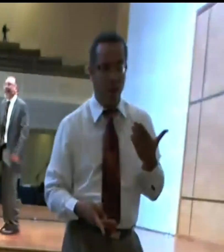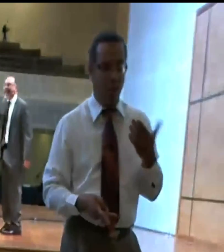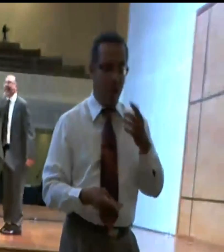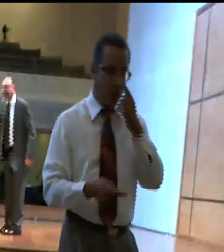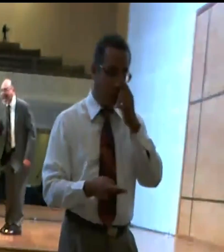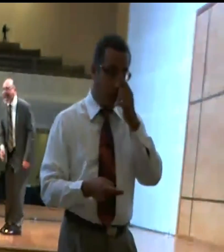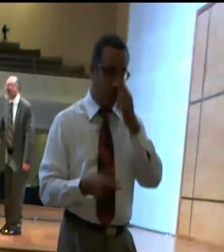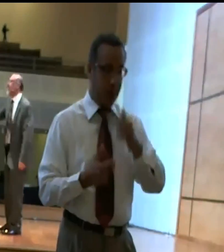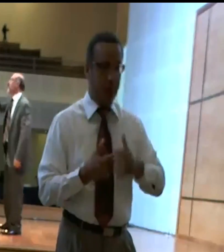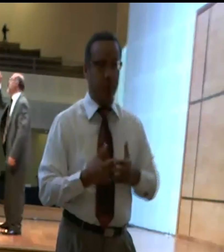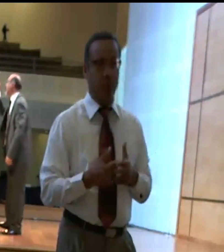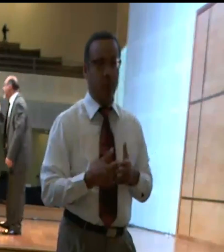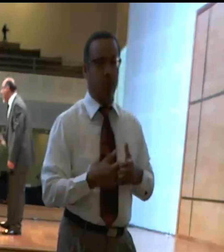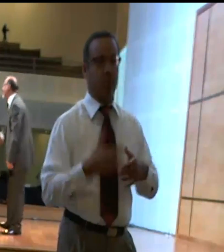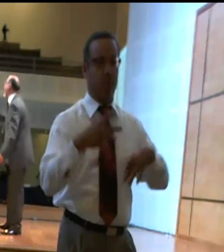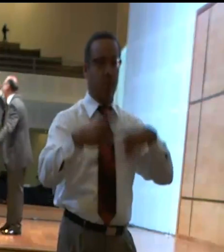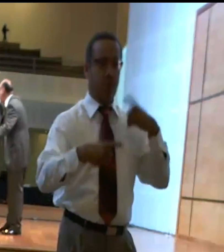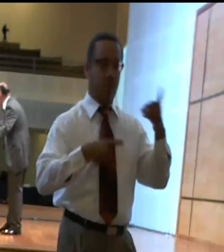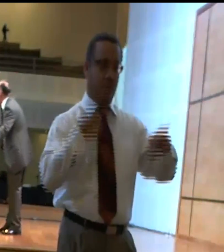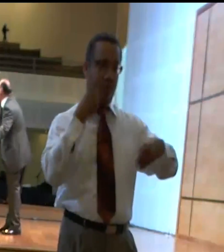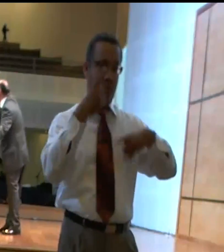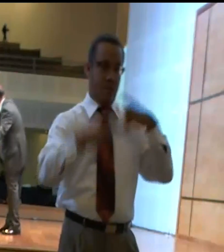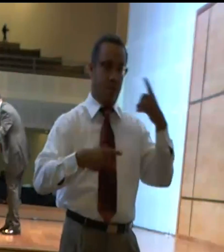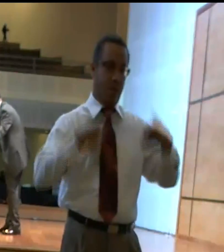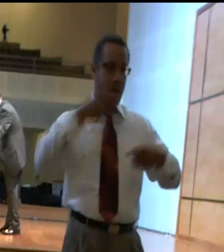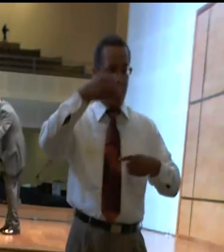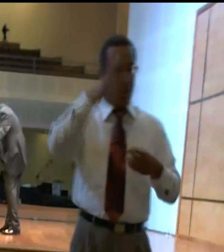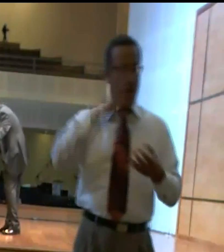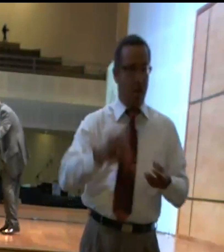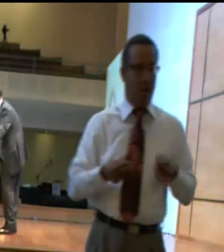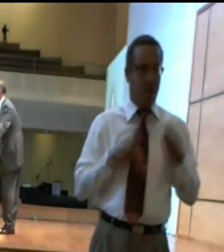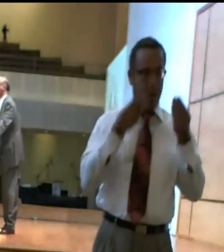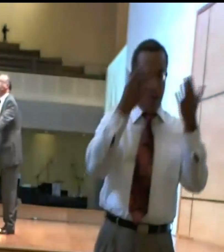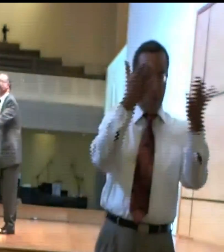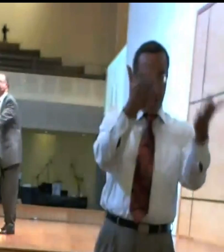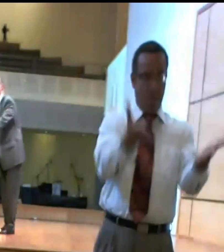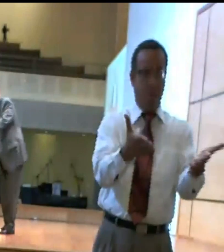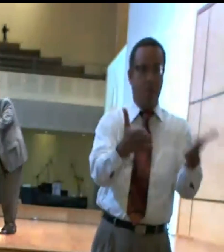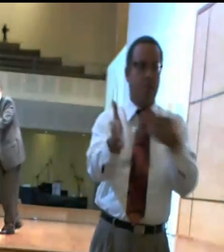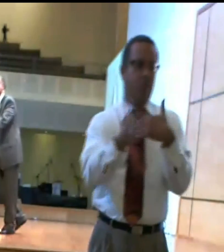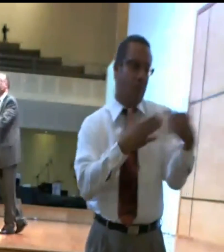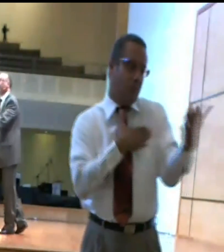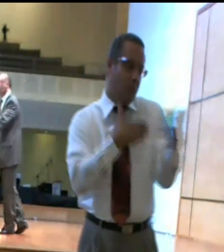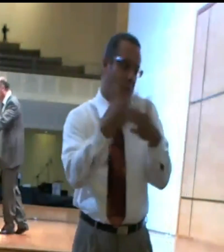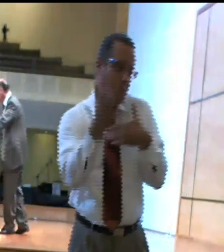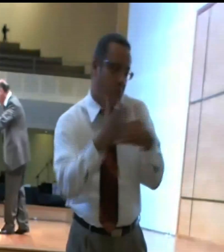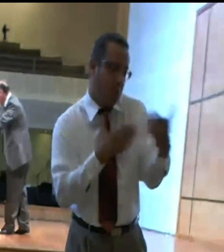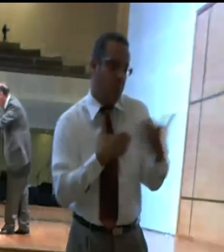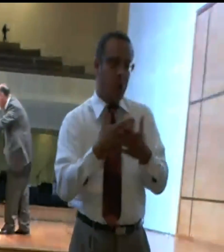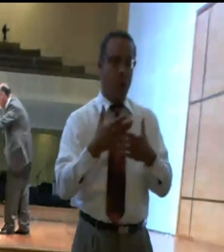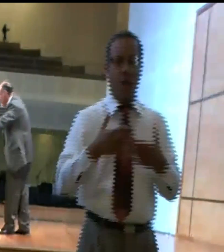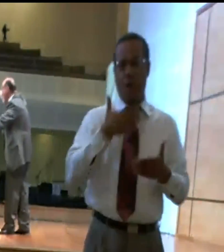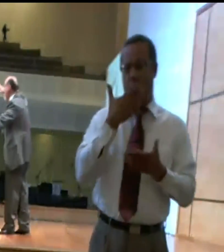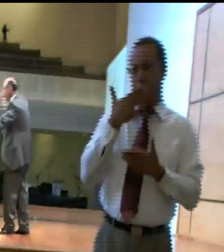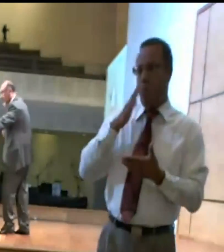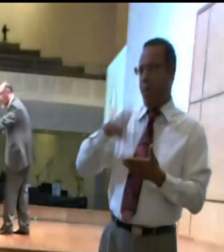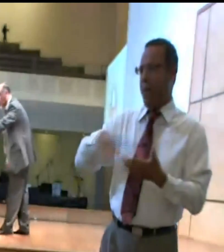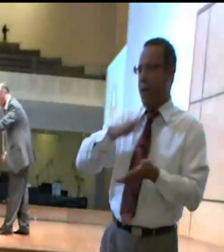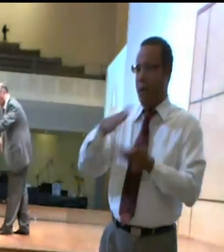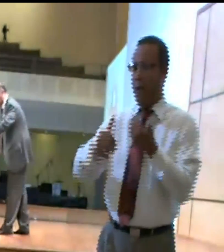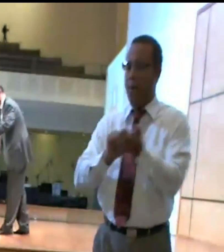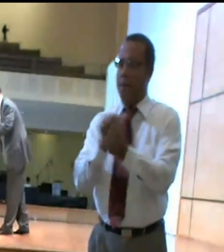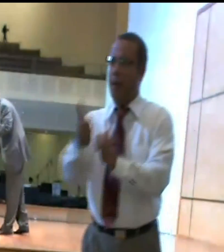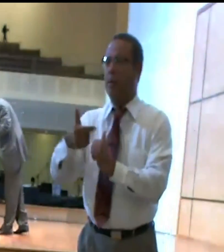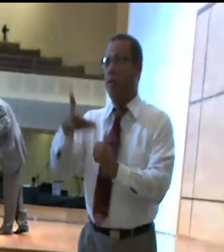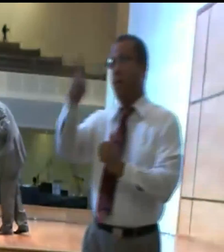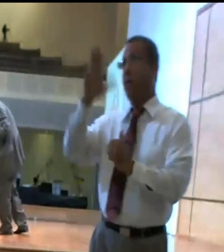Debemos aprender a disfrutar de la vida que Dios nos da a pesar de las injusticias que se cometen en este